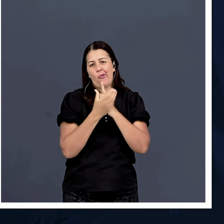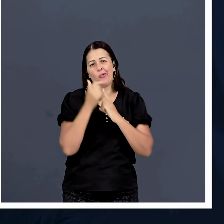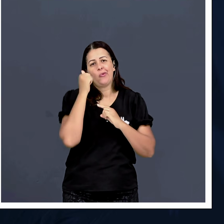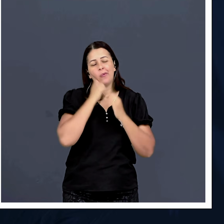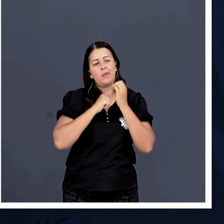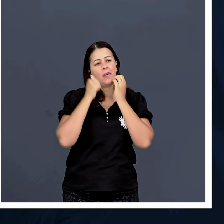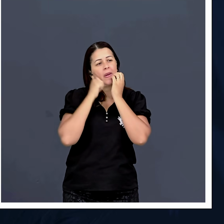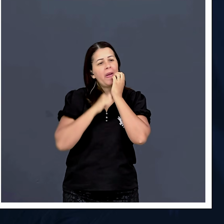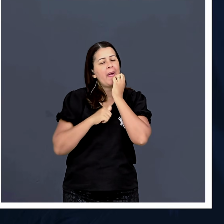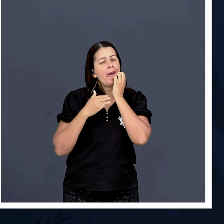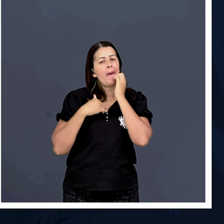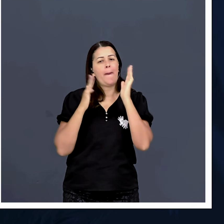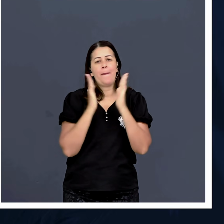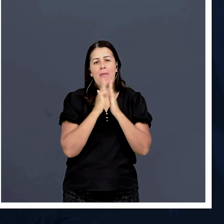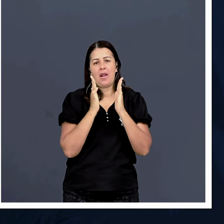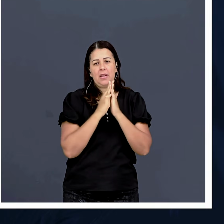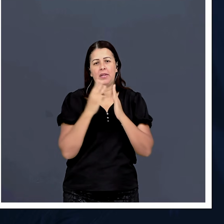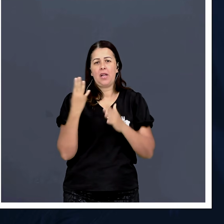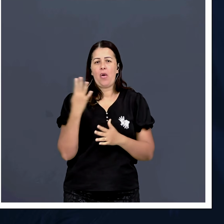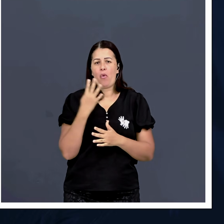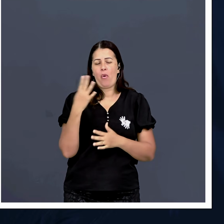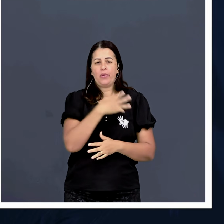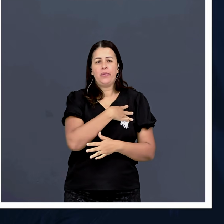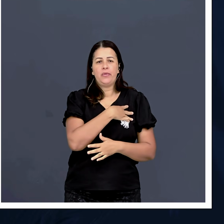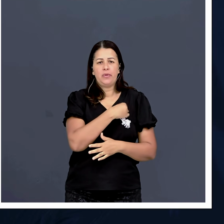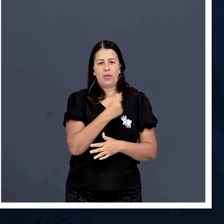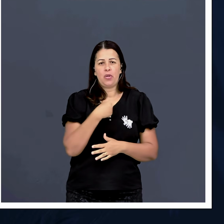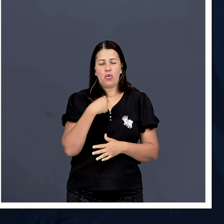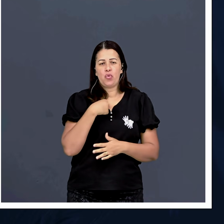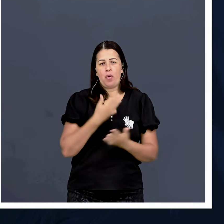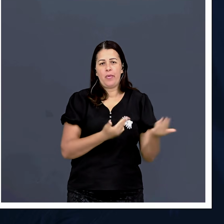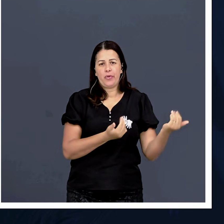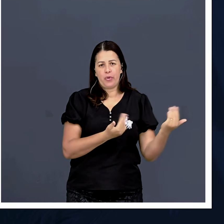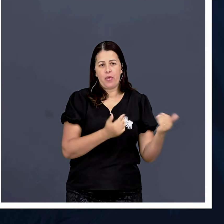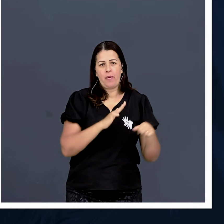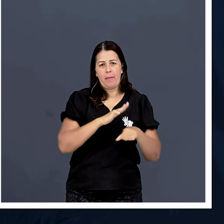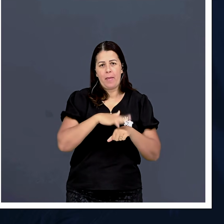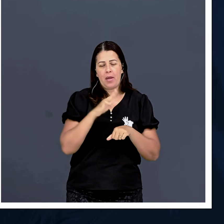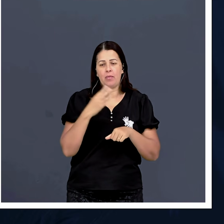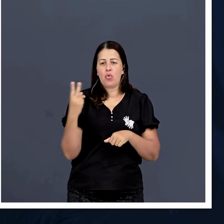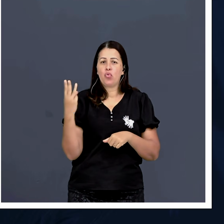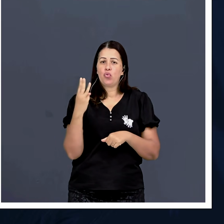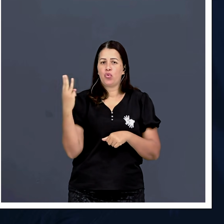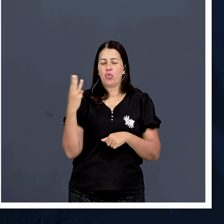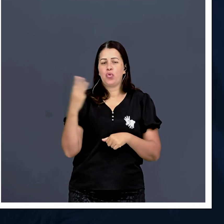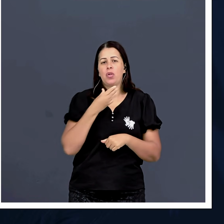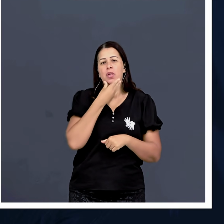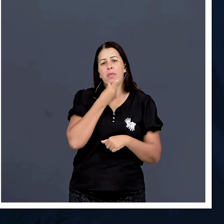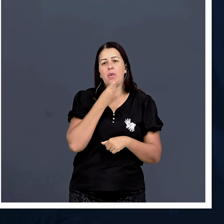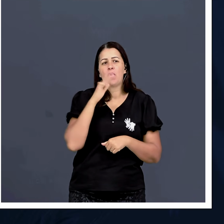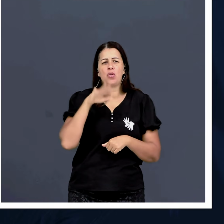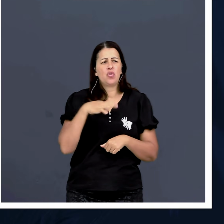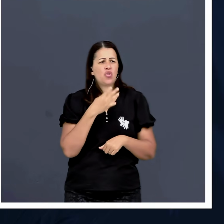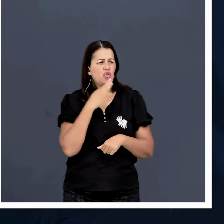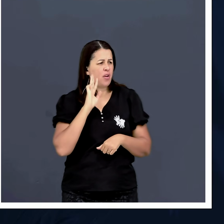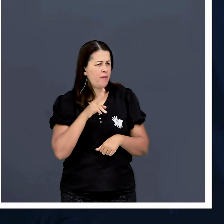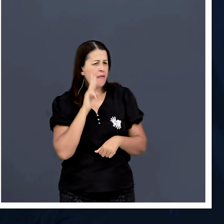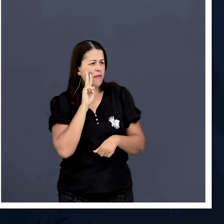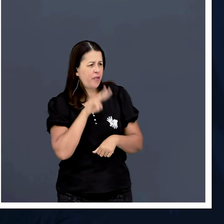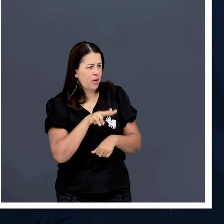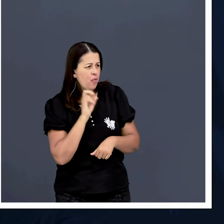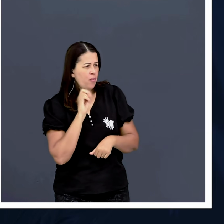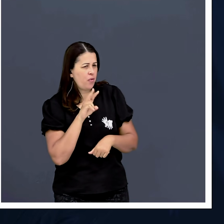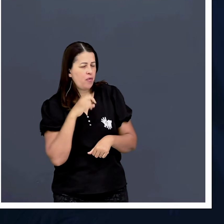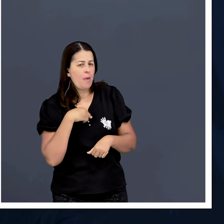mulheres. Na minha casa nós somos em 4 filhos, eu sou a mais nova. E os meus 3 irmãos, quem aqui já viu minha irmã sabe